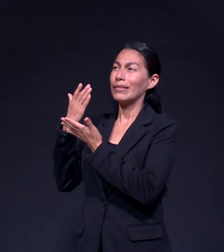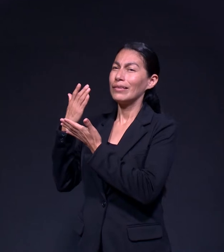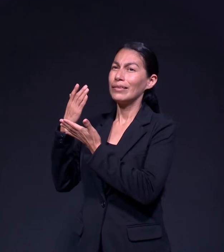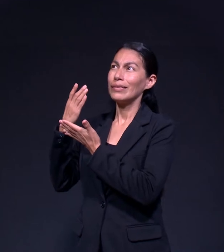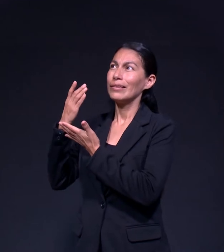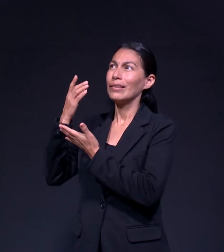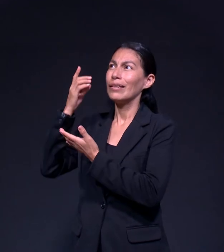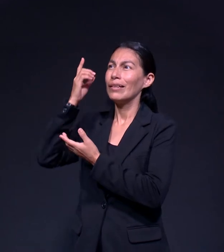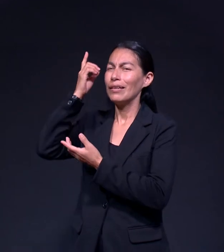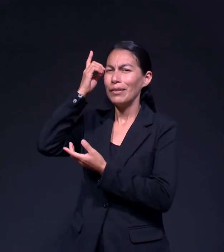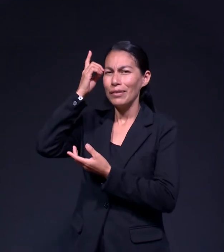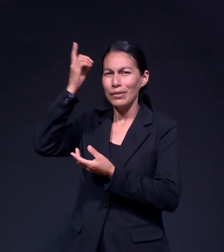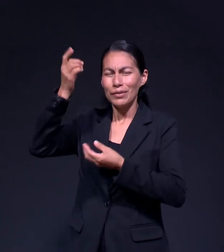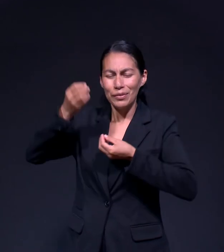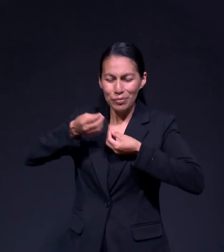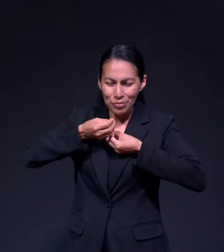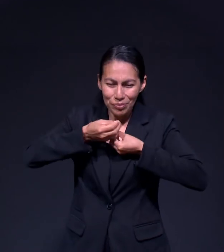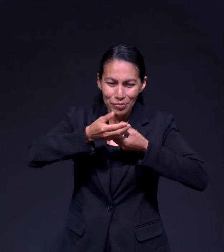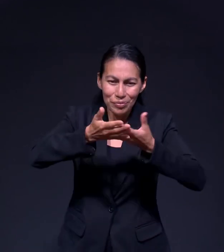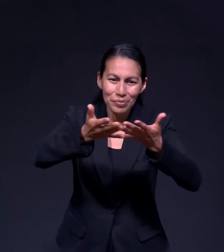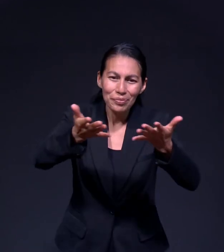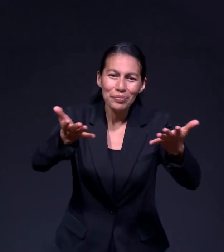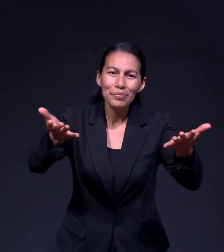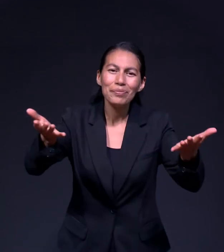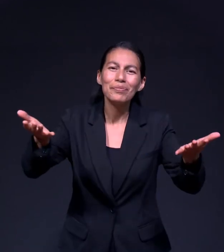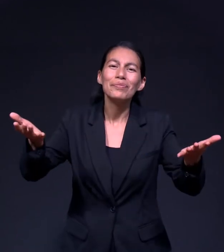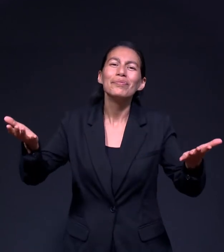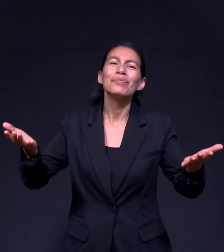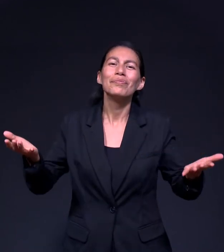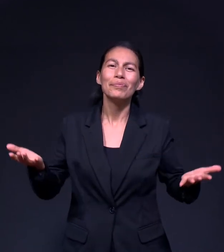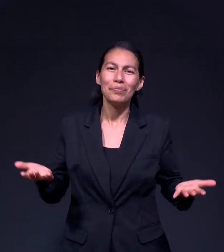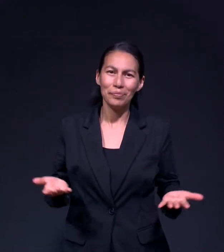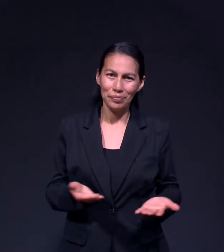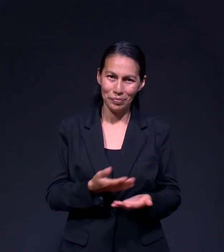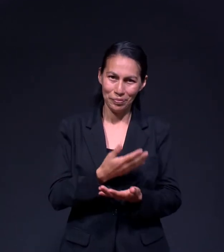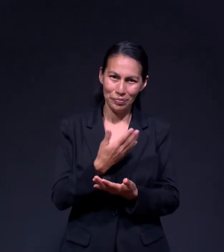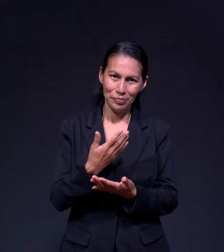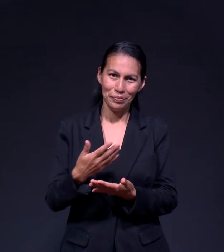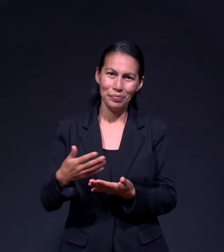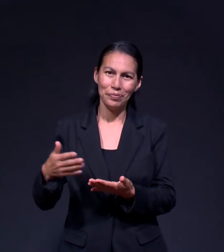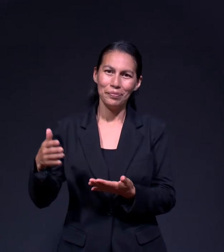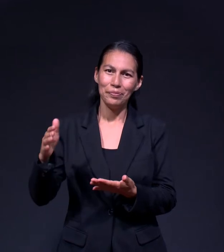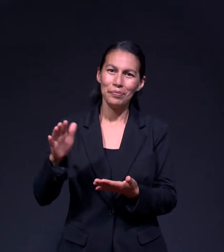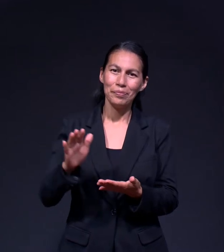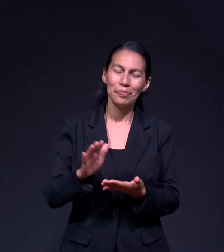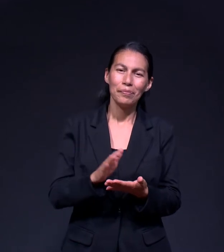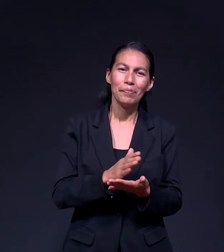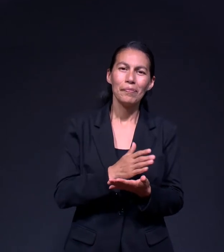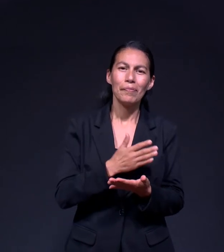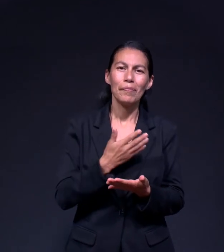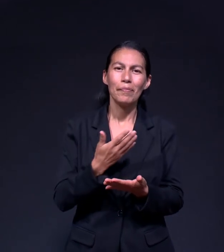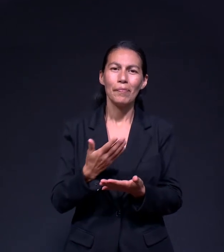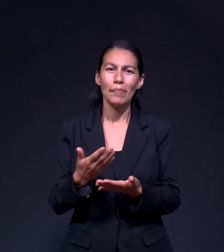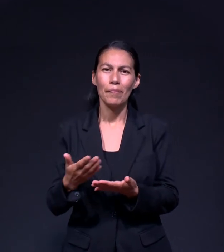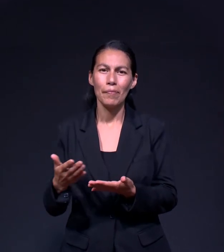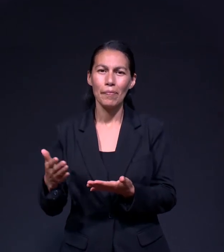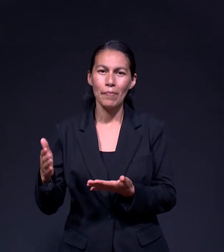desde antes que lo puedas ver.